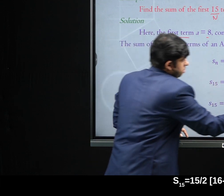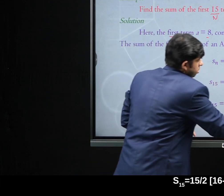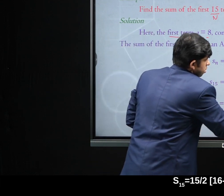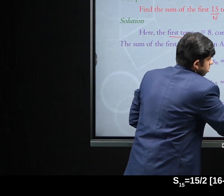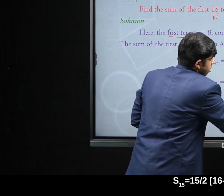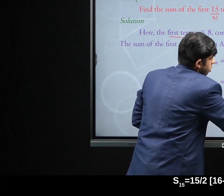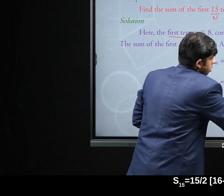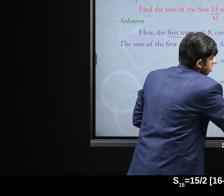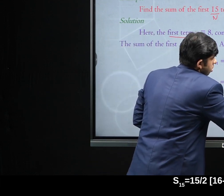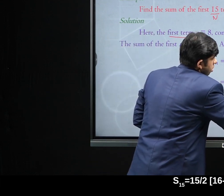టు